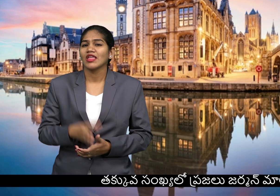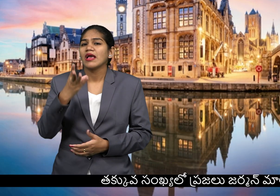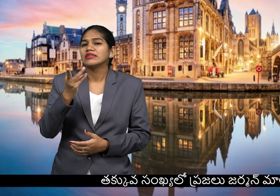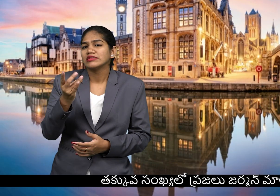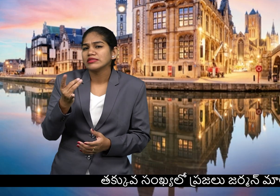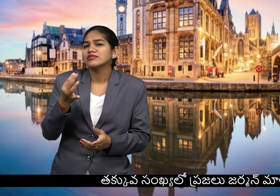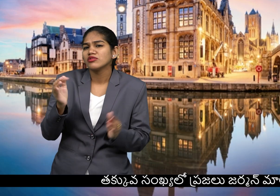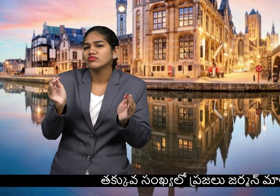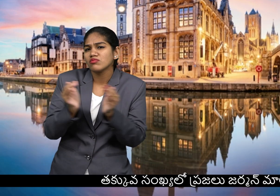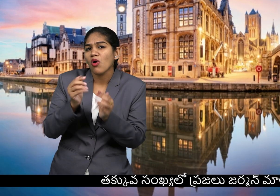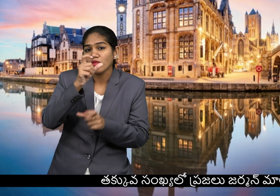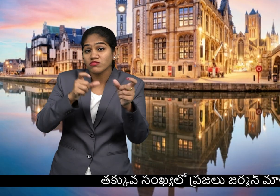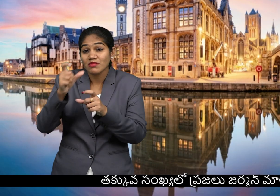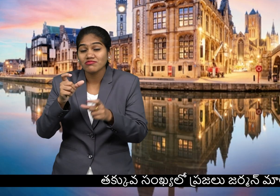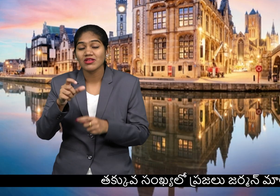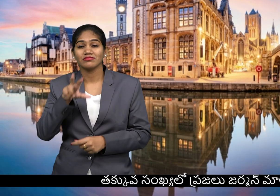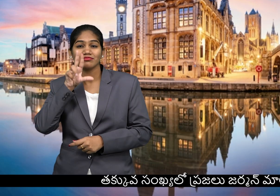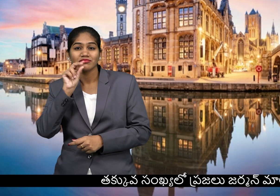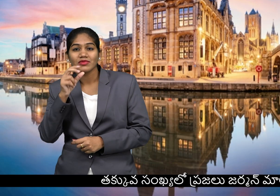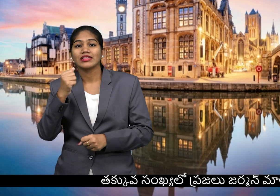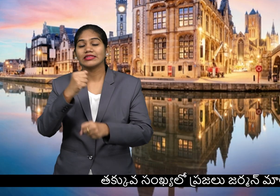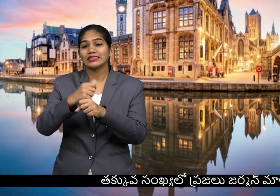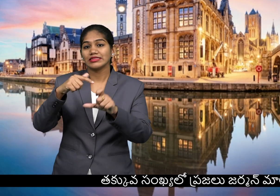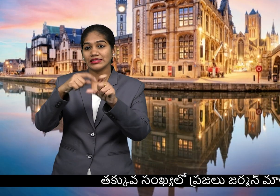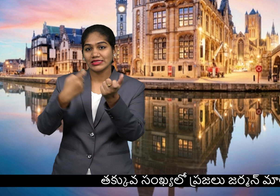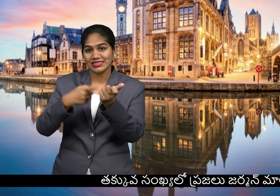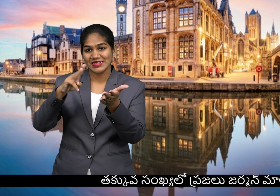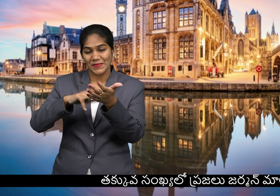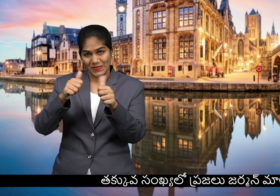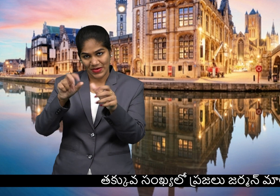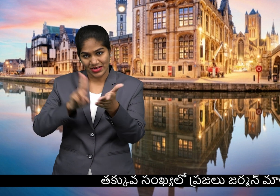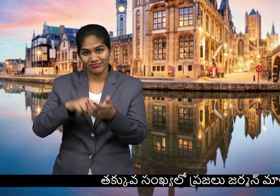తక్కువ సంఖ్యలో ప్రజలు జర్మన్ మాట్లాడతారు.